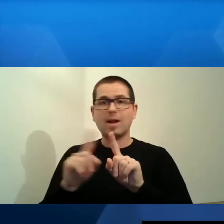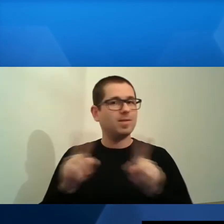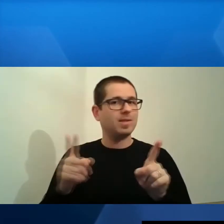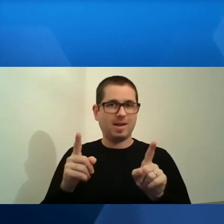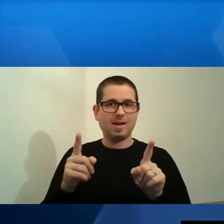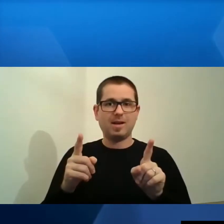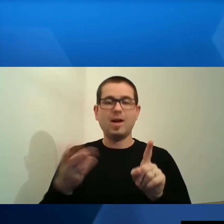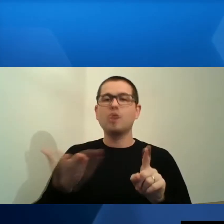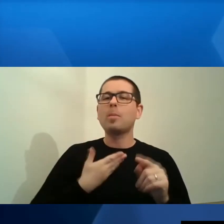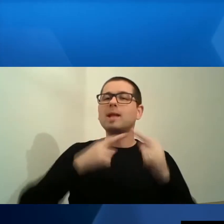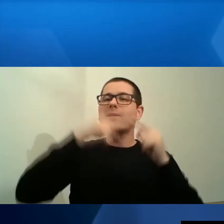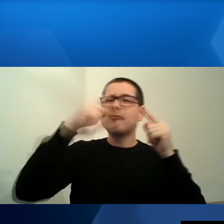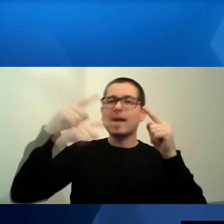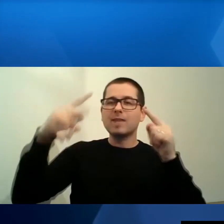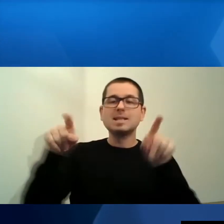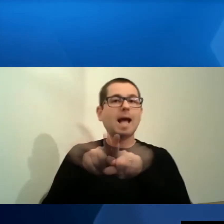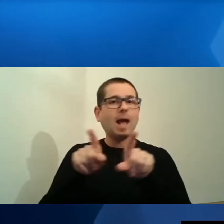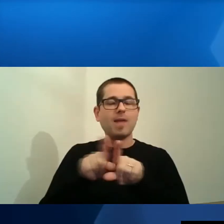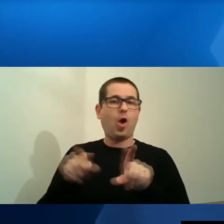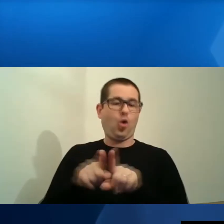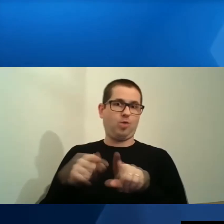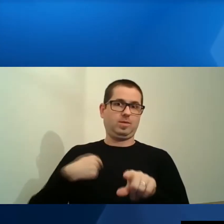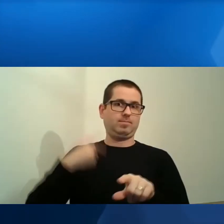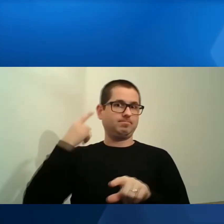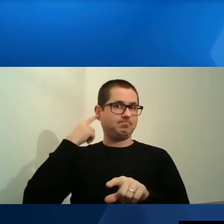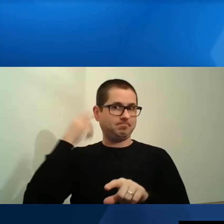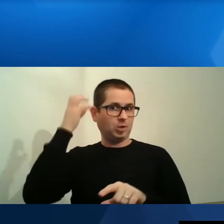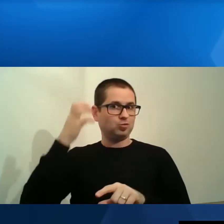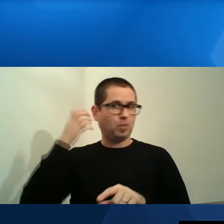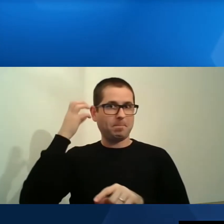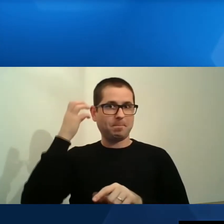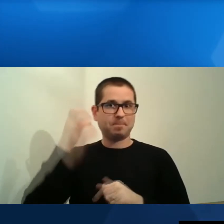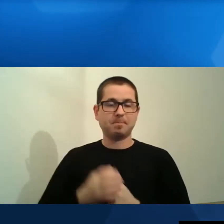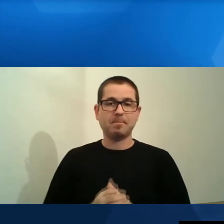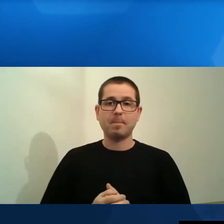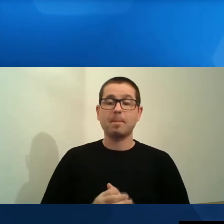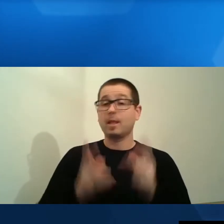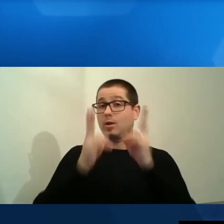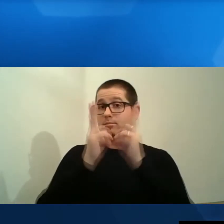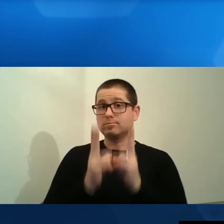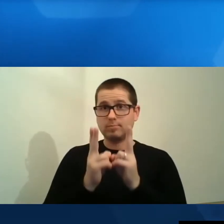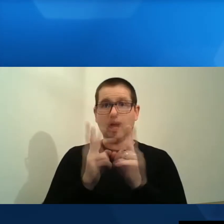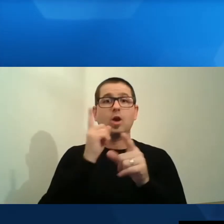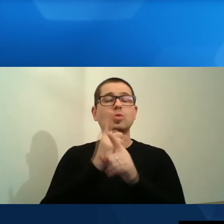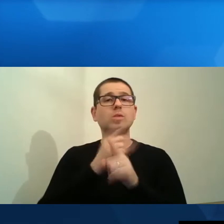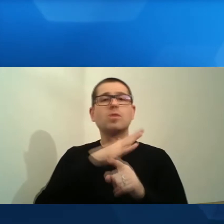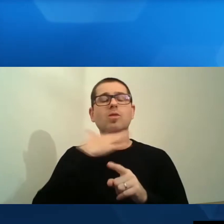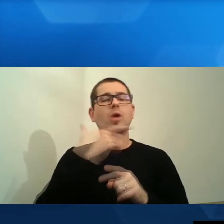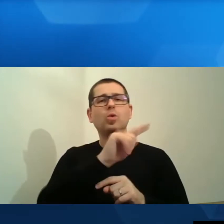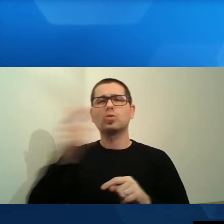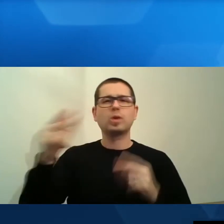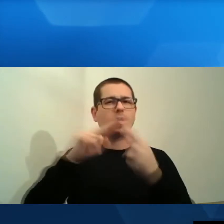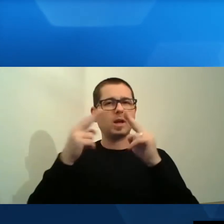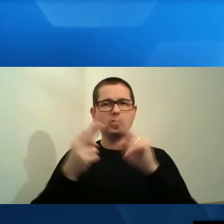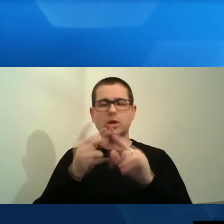do frekvence, ki je enaka vašemu šumu v ušesih. Obstaja pač seveda tudi mnogo drugih načinov, tudi